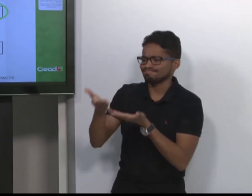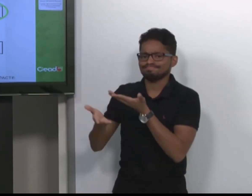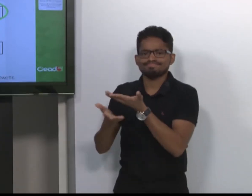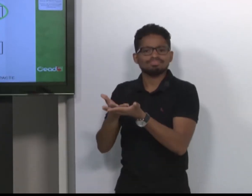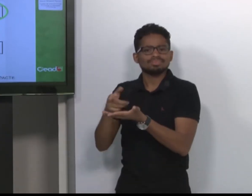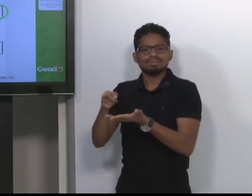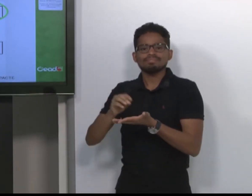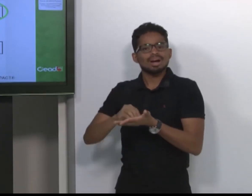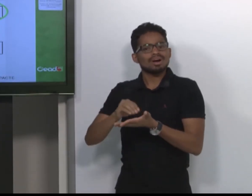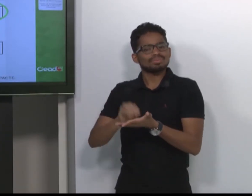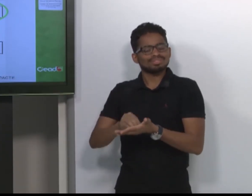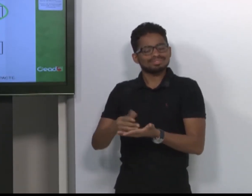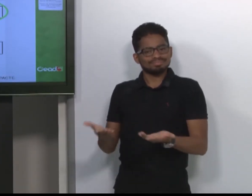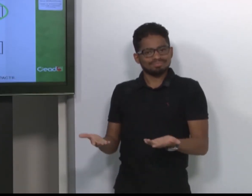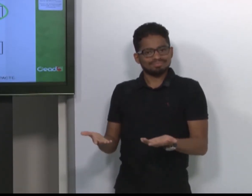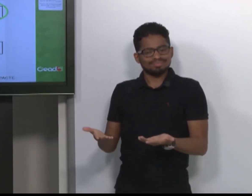essa comunidade, que eu interaja.